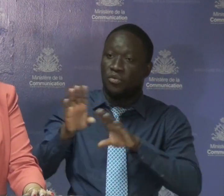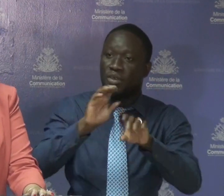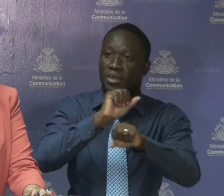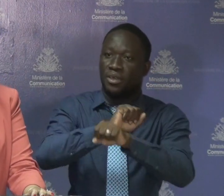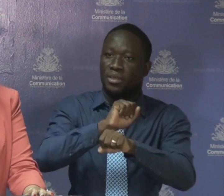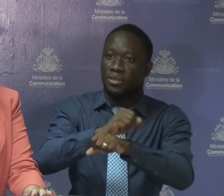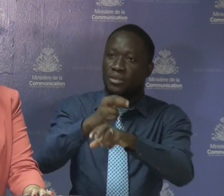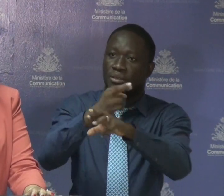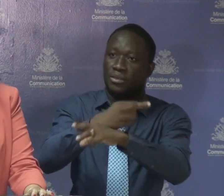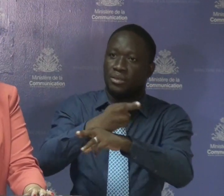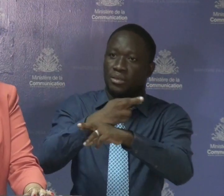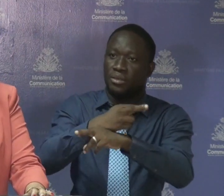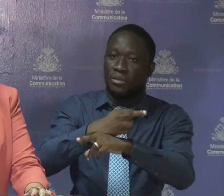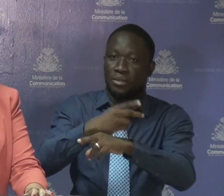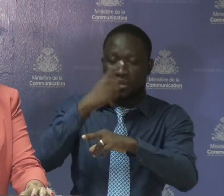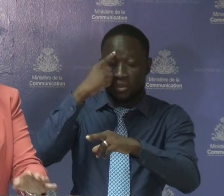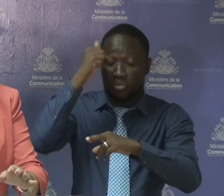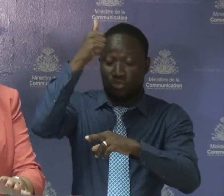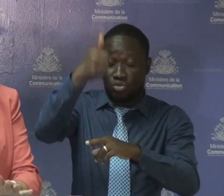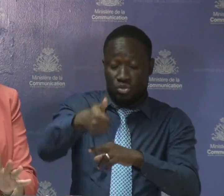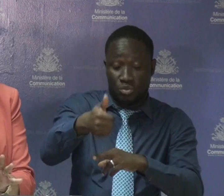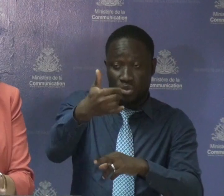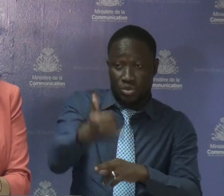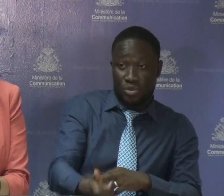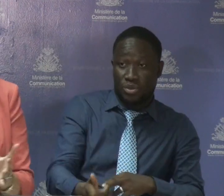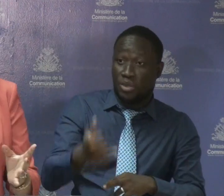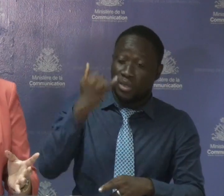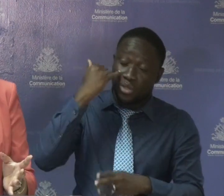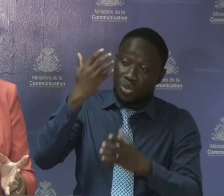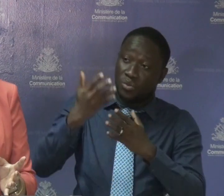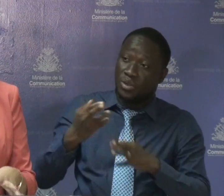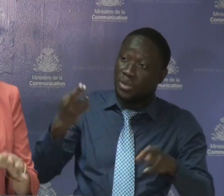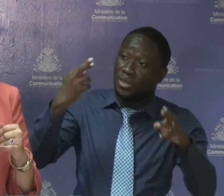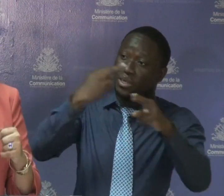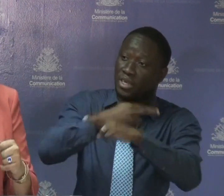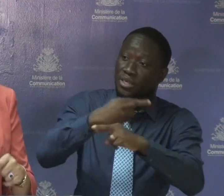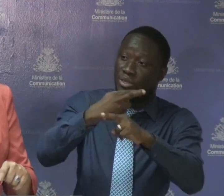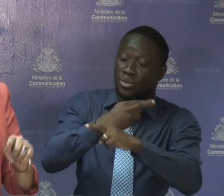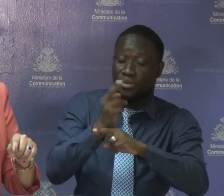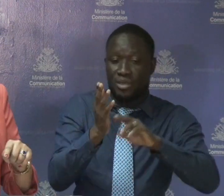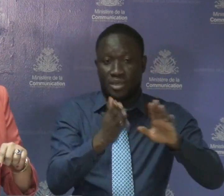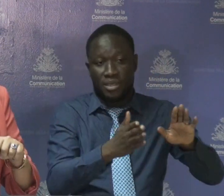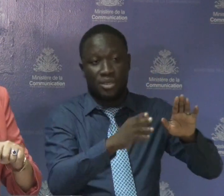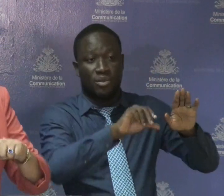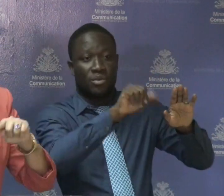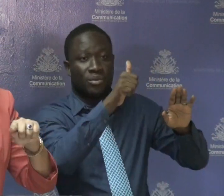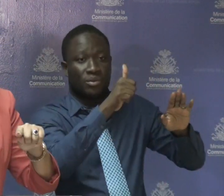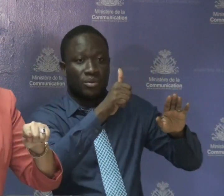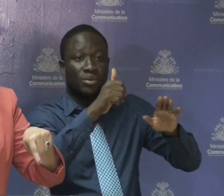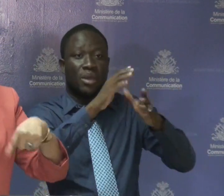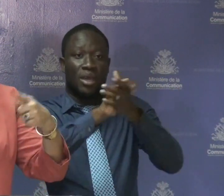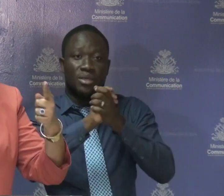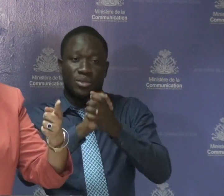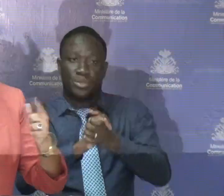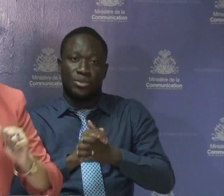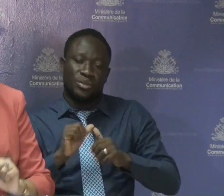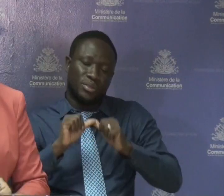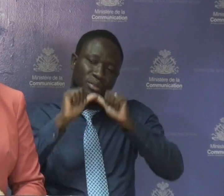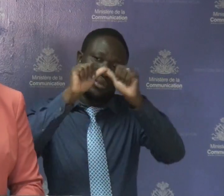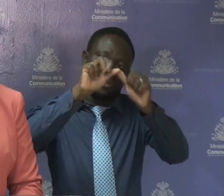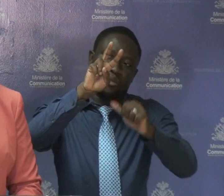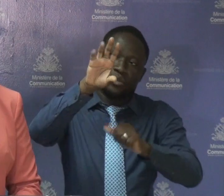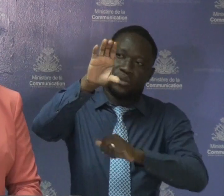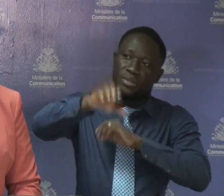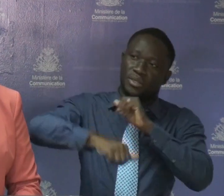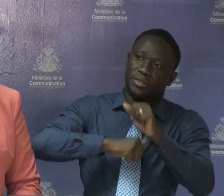travaux d'aménagement, ni pour demain, je ne veux dire, que si tu as restauré, pour t'acquitter, pour au moins pour assurer que le durer encore 200